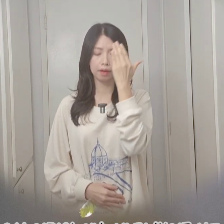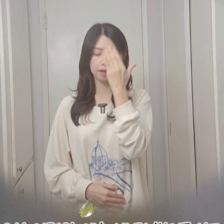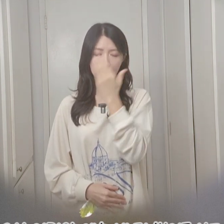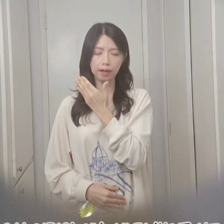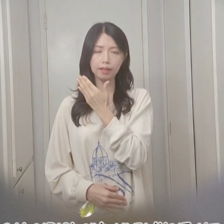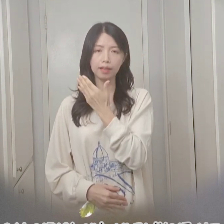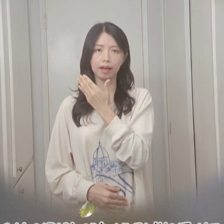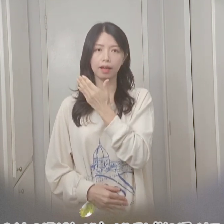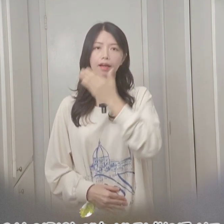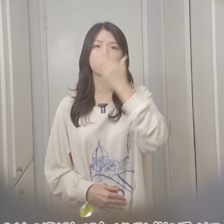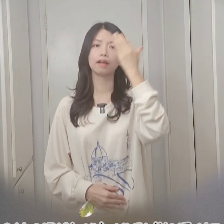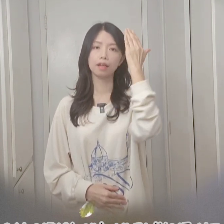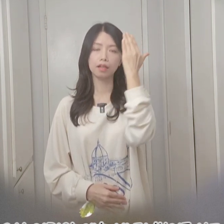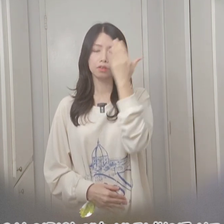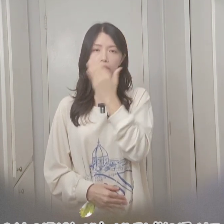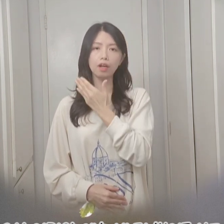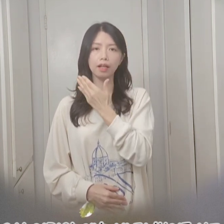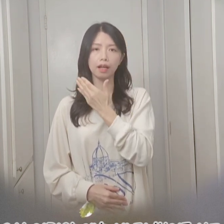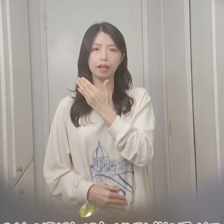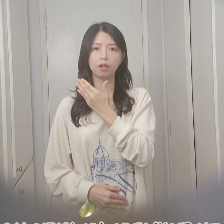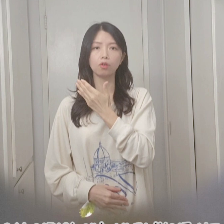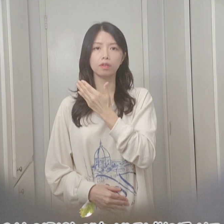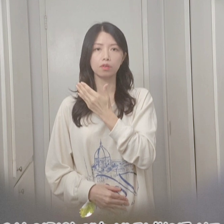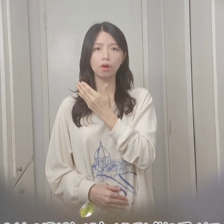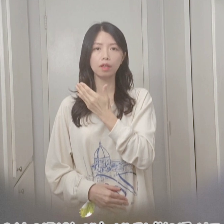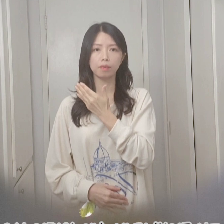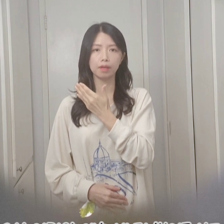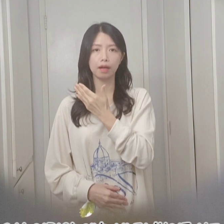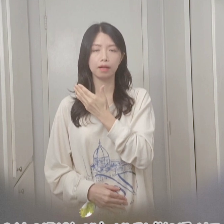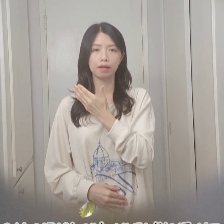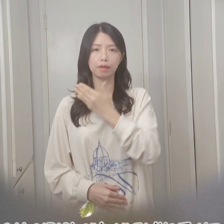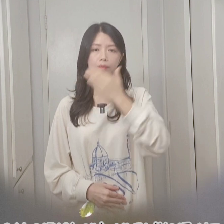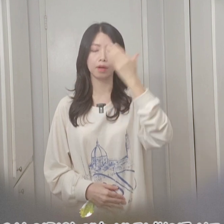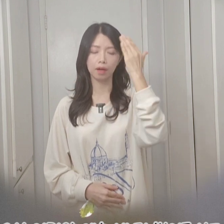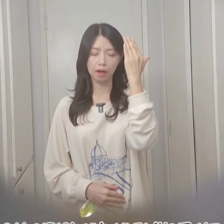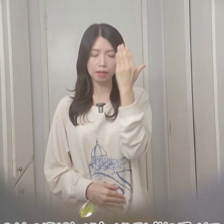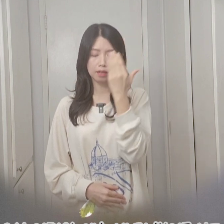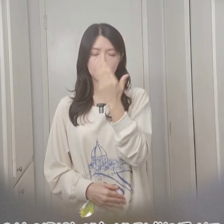주시면 깨끗하다, 순결하다 이런 뒤의 수어가 됩니다.